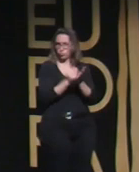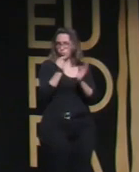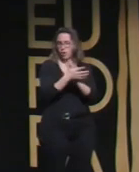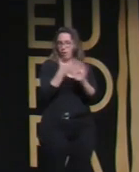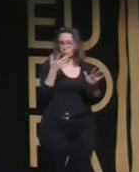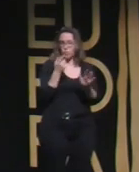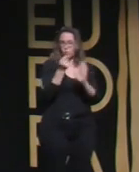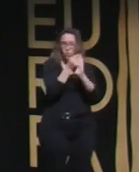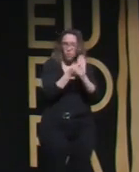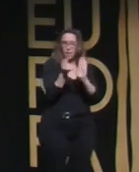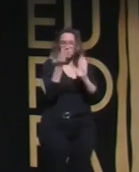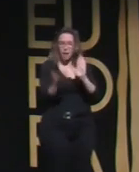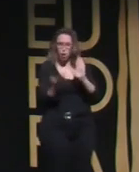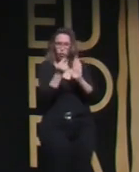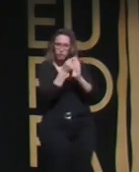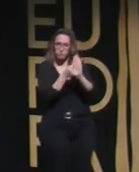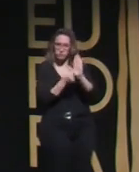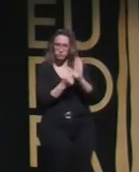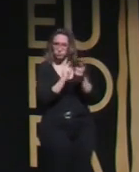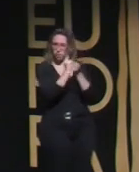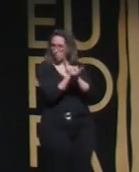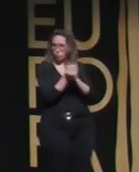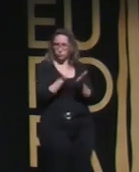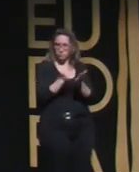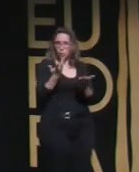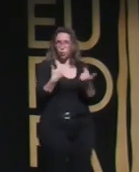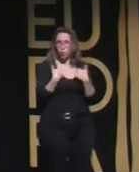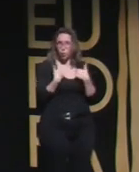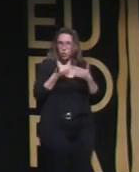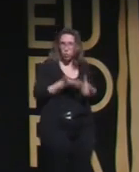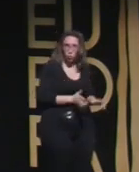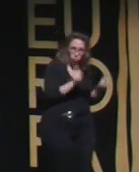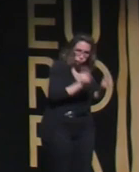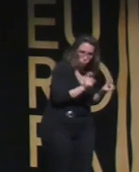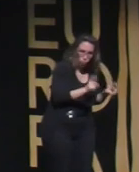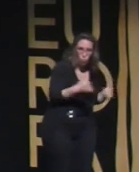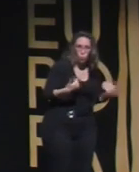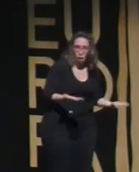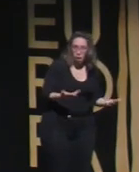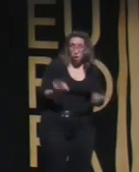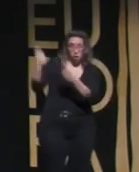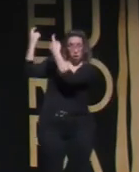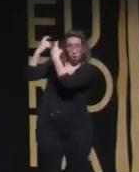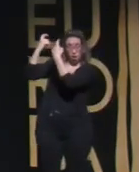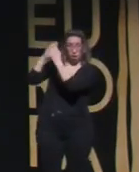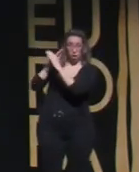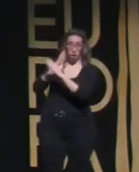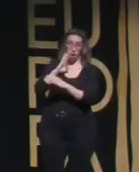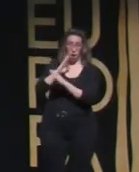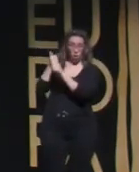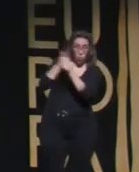ser conscientes de qué valores tenemos que transmitir a nuestros hijos y nuestras hijas de quien nos los ha transmitido, ¿de acuerdo? Lo